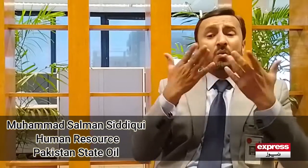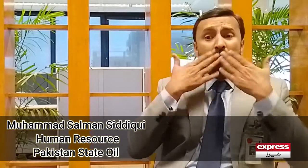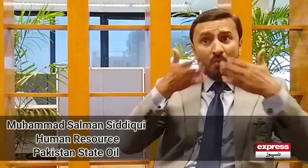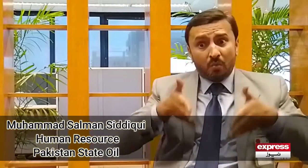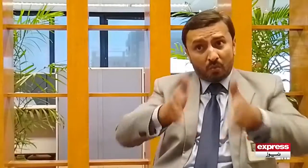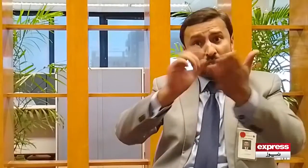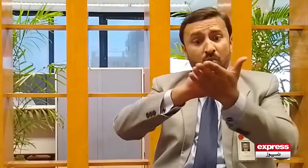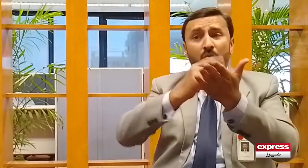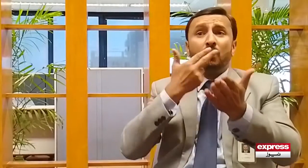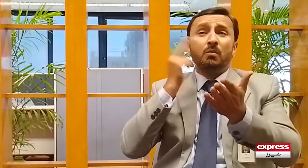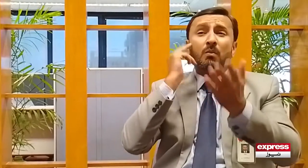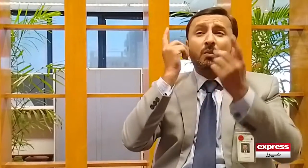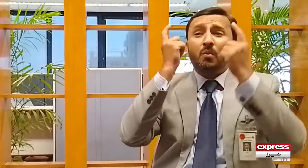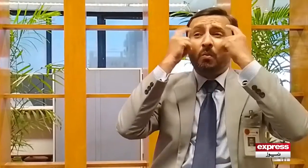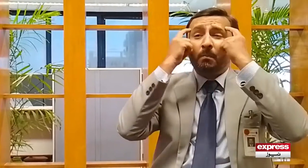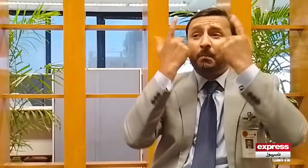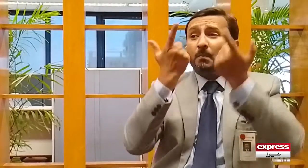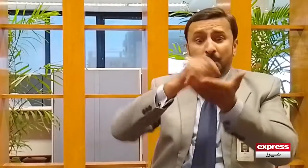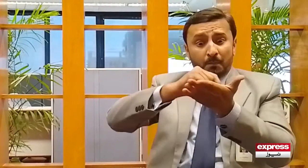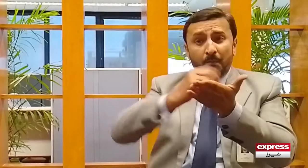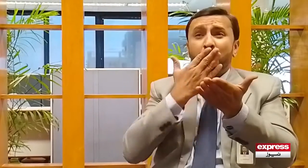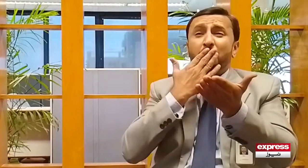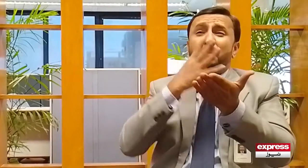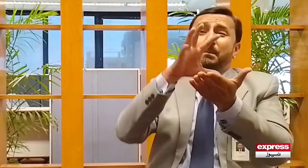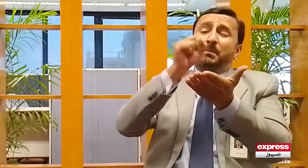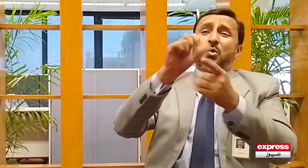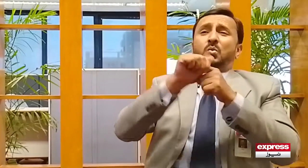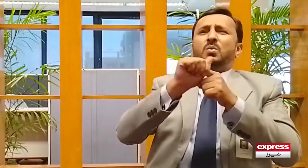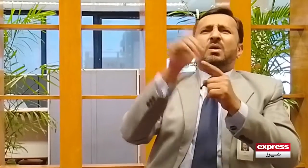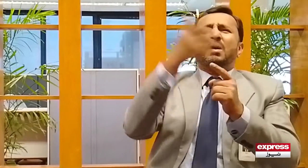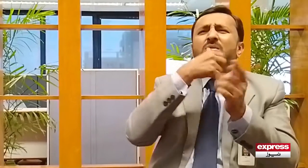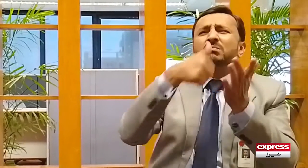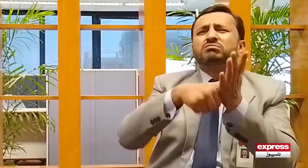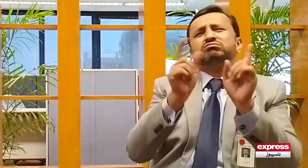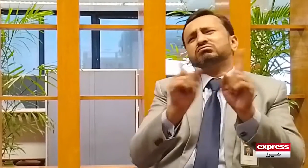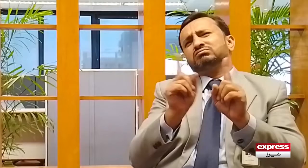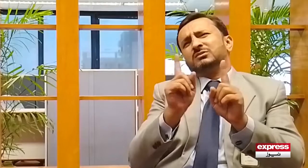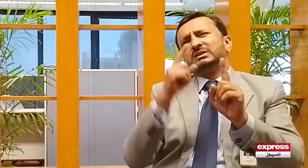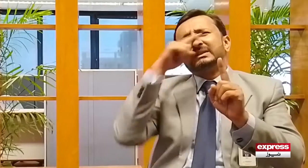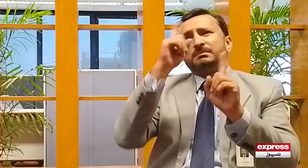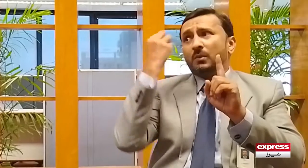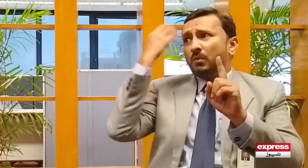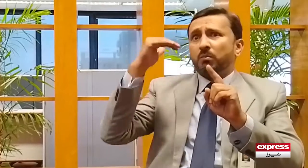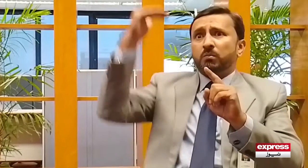जाकर इंटरव्यू में, रिजेक्शंस को बहुत ज़्यादा फेस करा मैंने, जिस वजह से आई वॉज वेरी क्लोज टू डिप्रेशन।